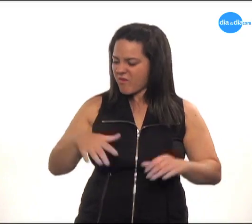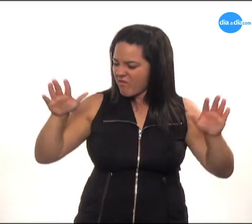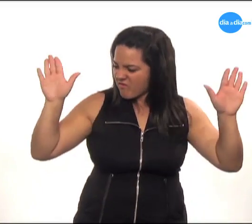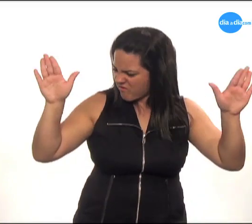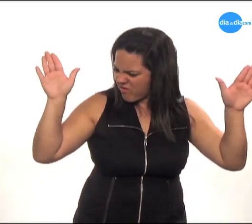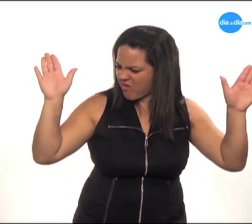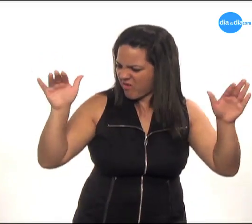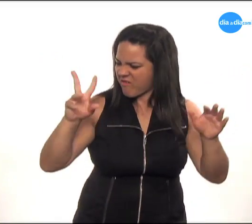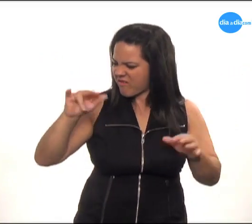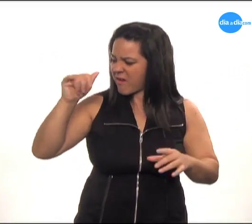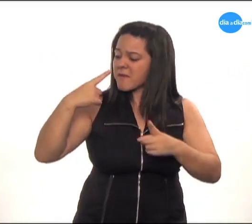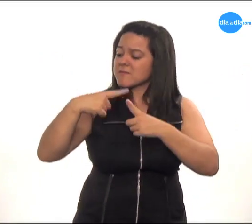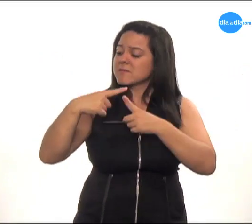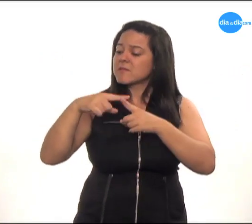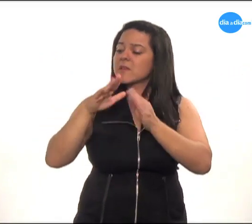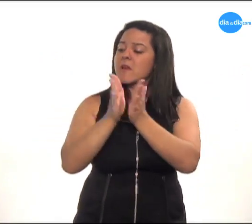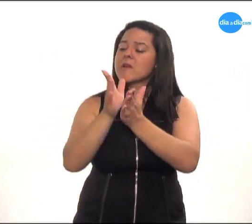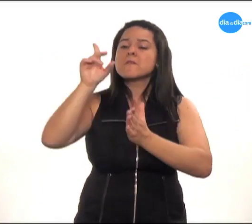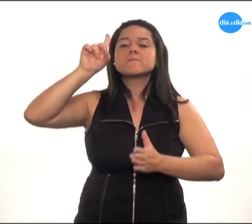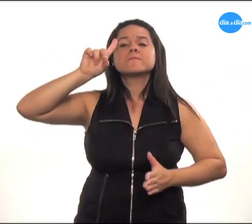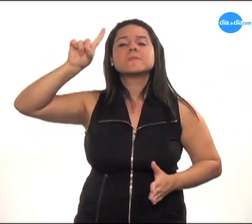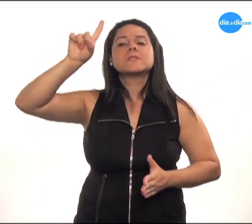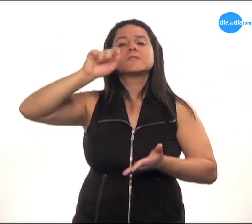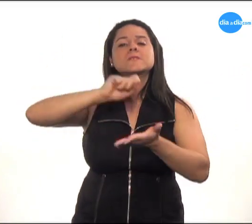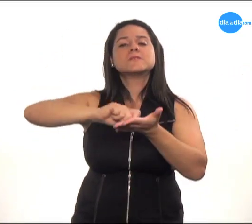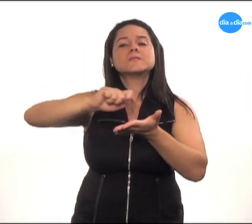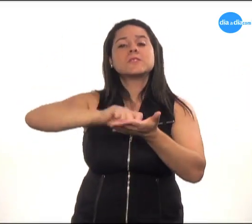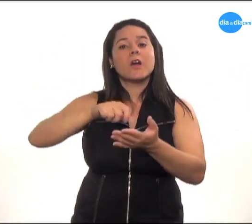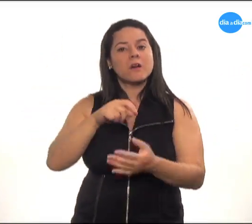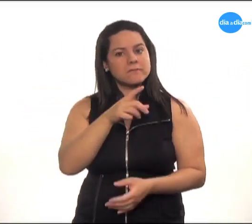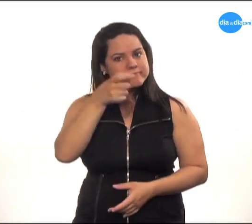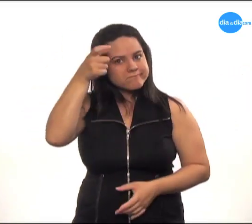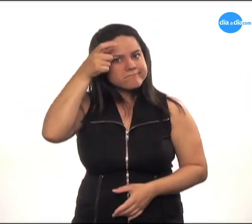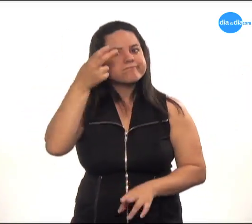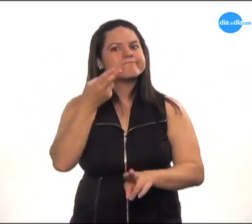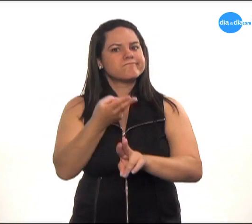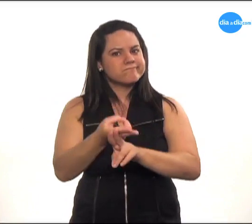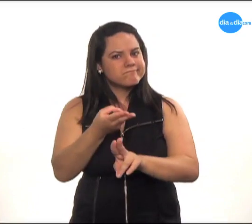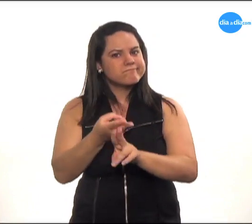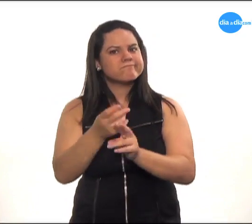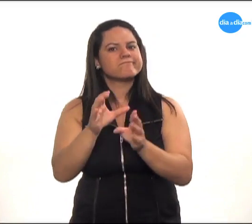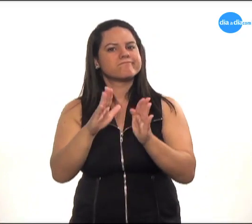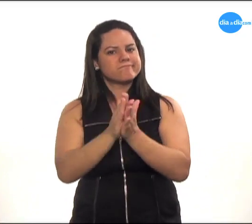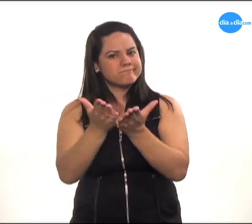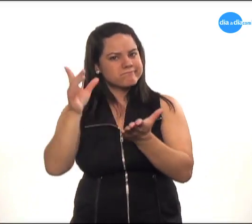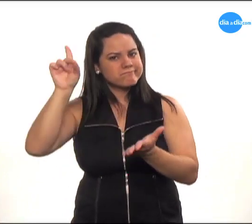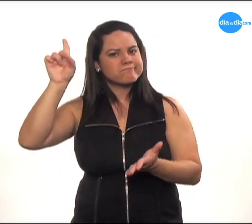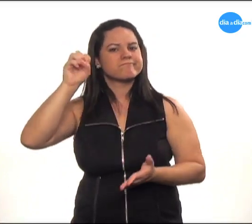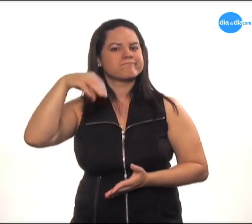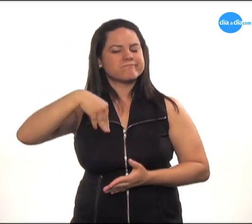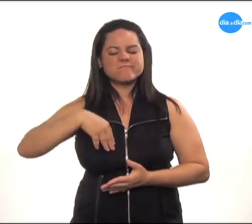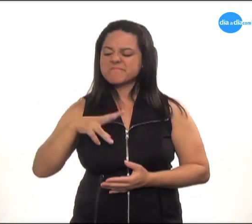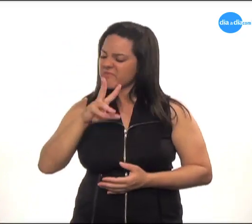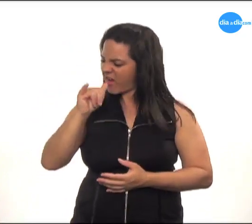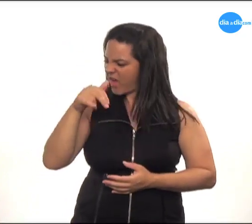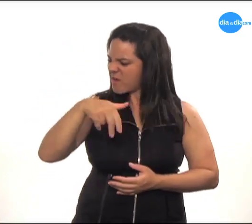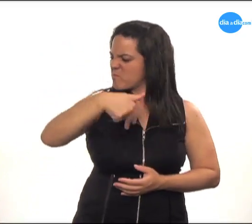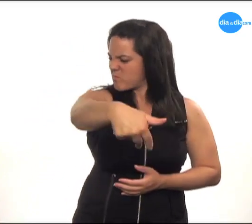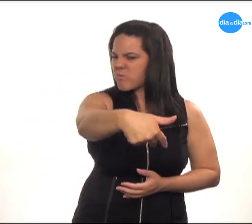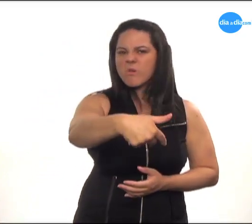Porque está escrito na Bíblia, olha só, ele usa a Bíblia também, Satanás usa a Bíblia. Pula